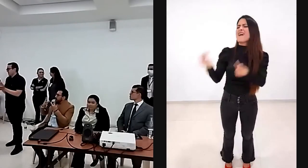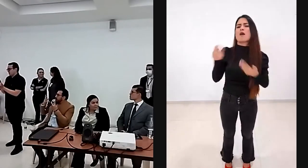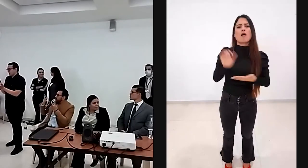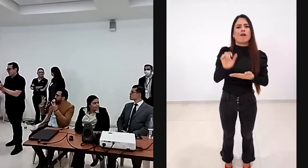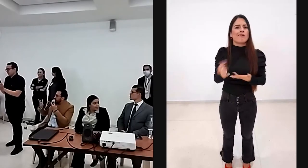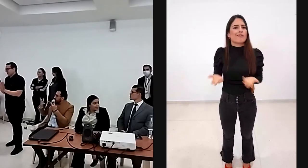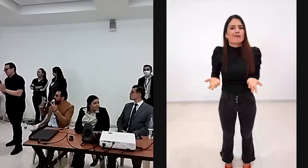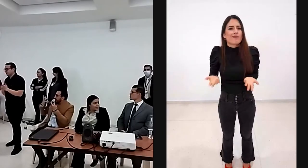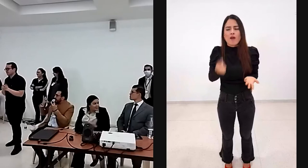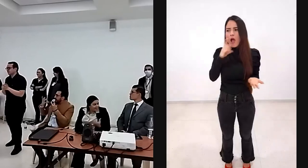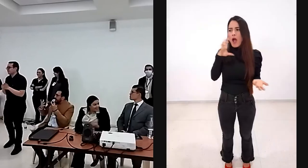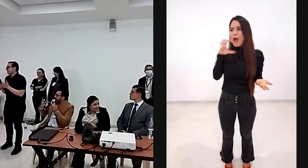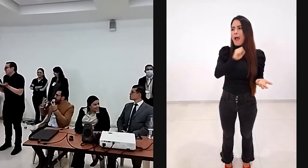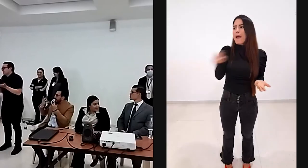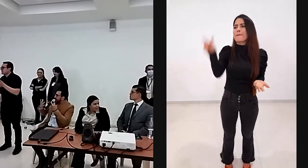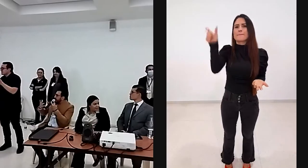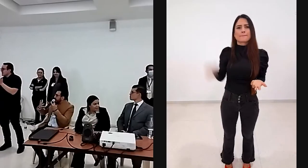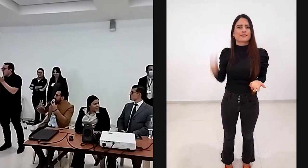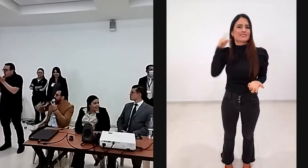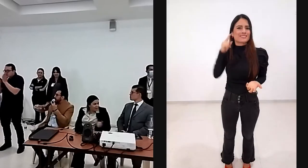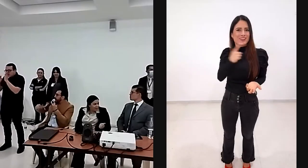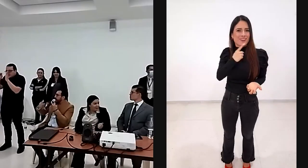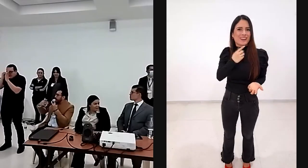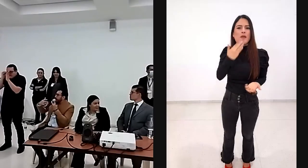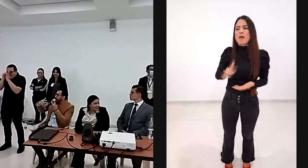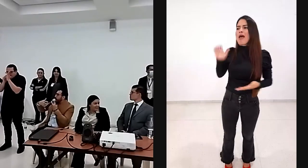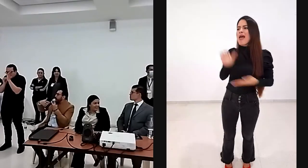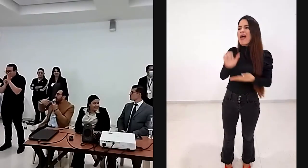todo está escrito